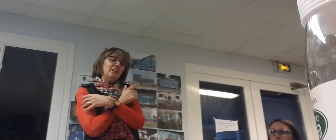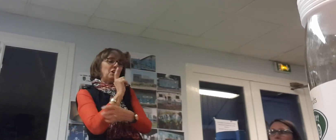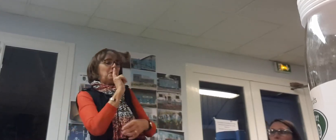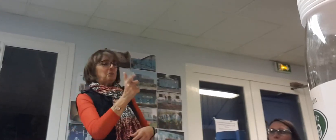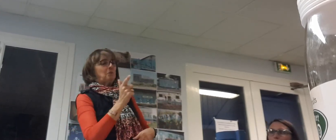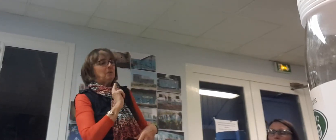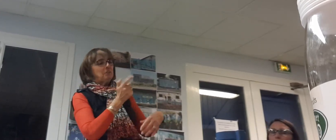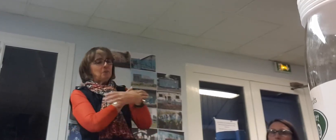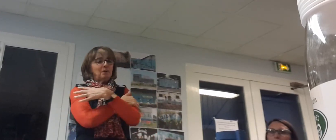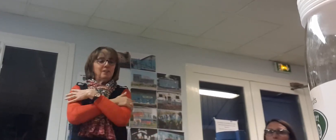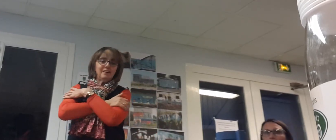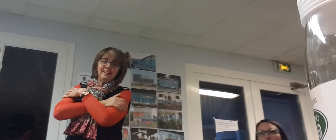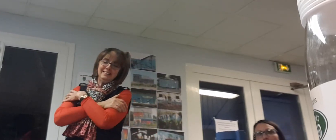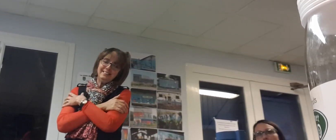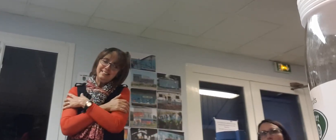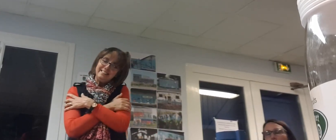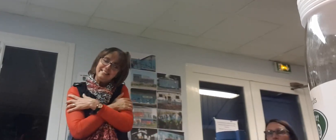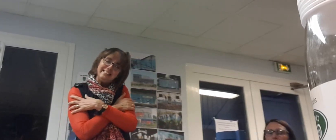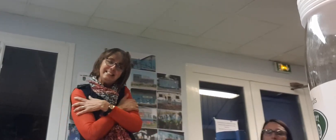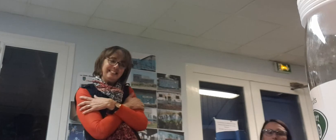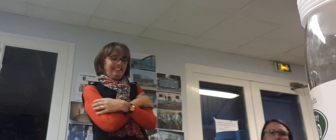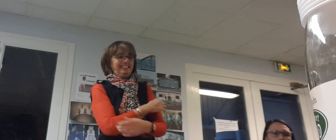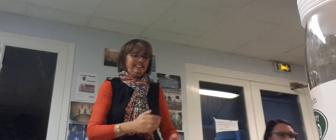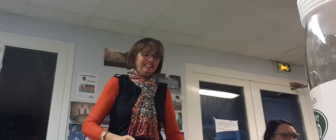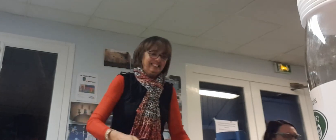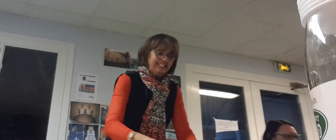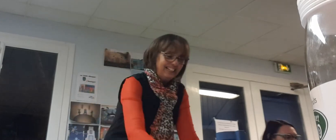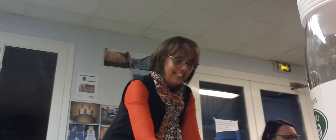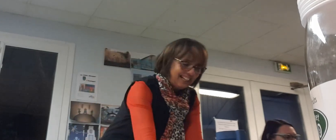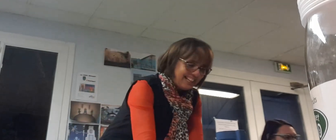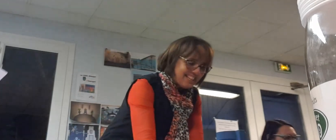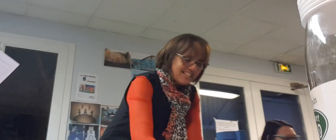tous les deux enlacés. Yes!